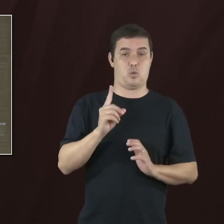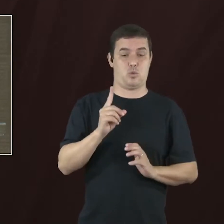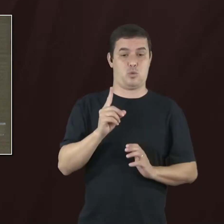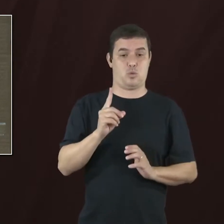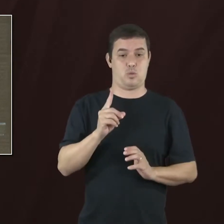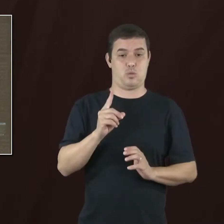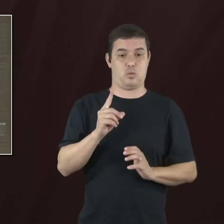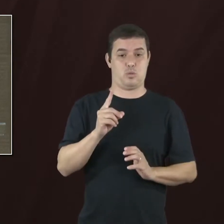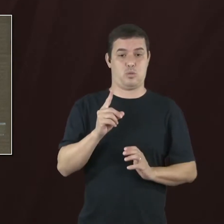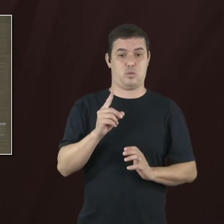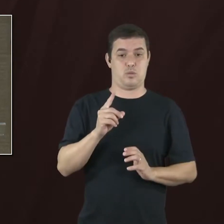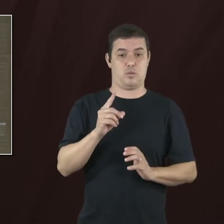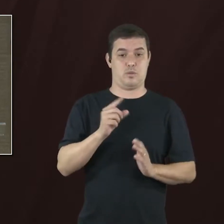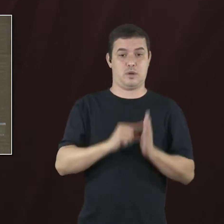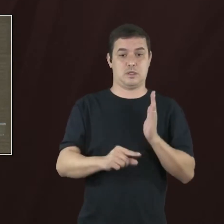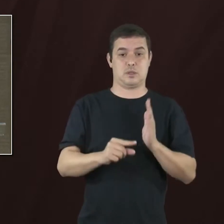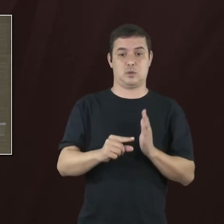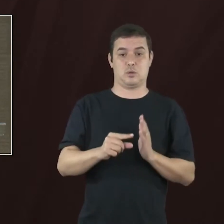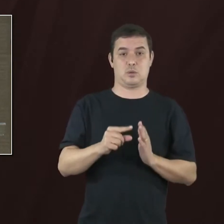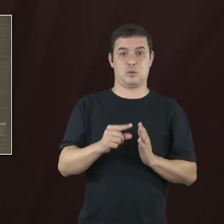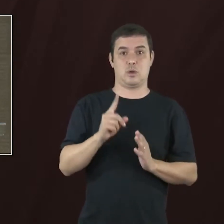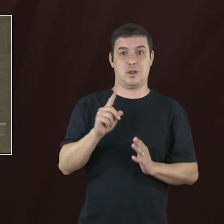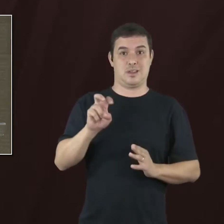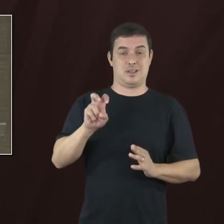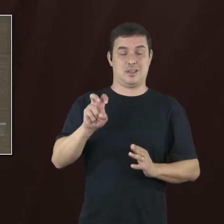15 a 17.